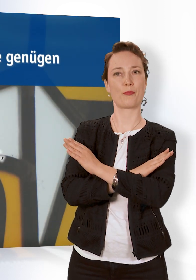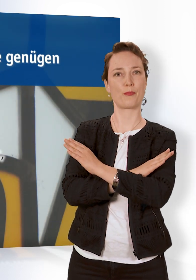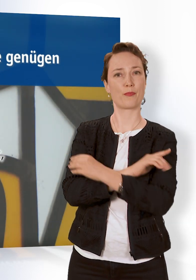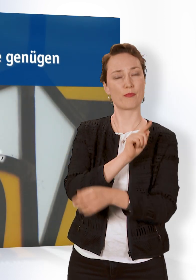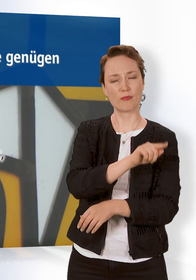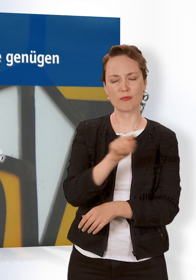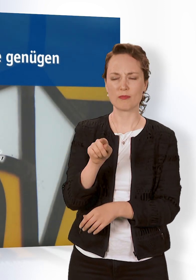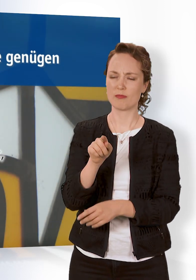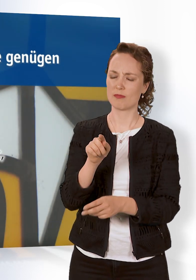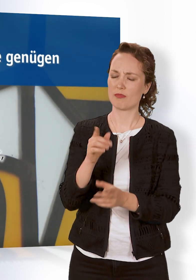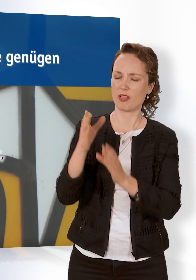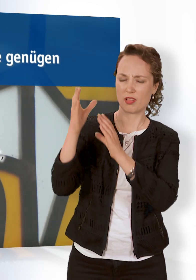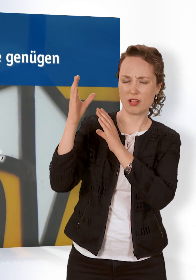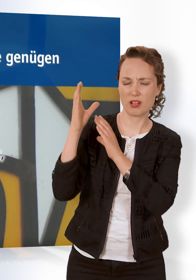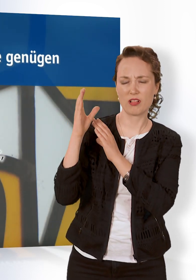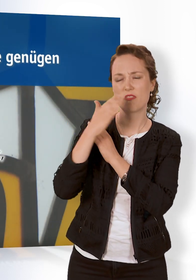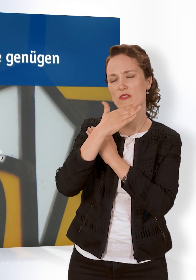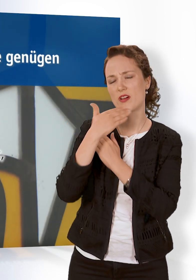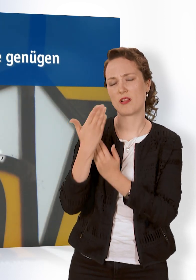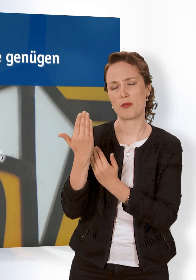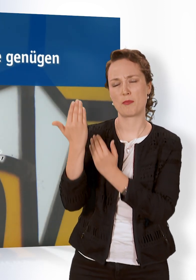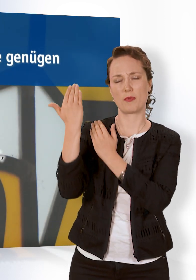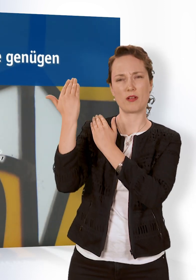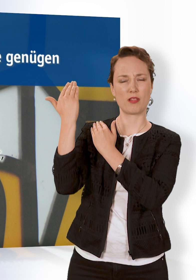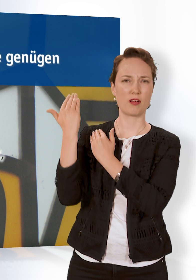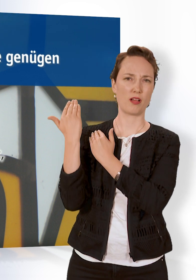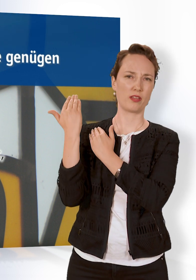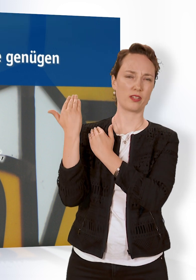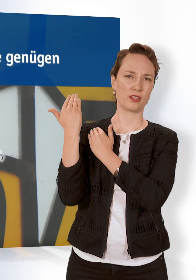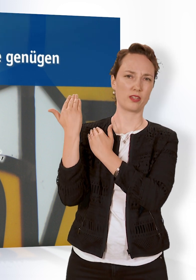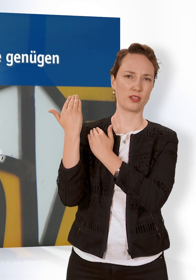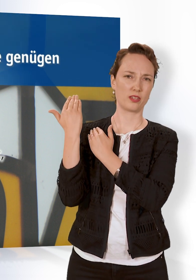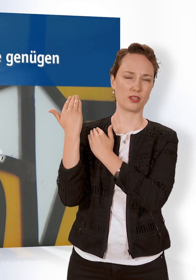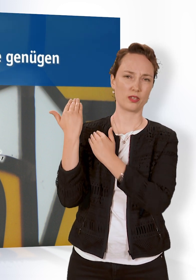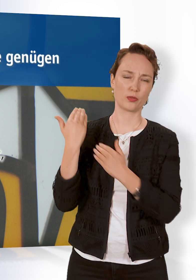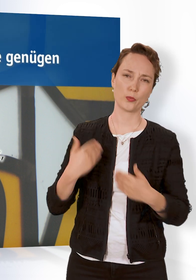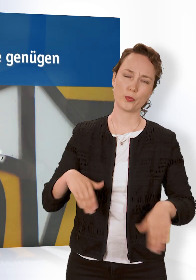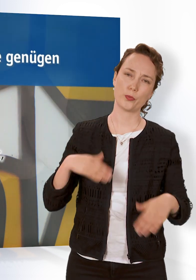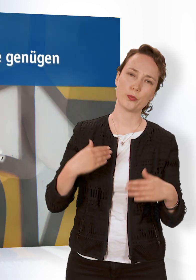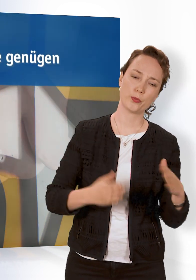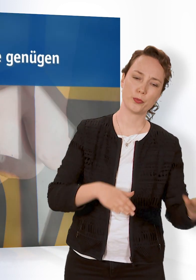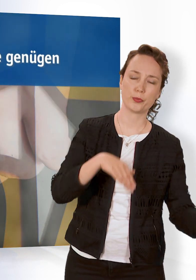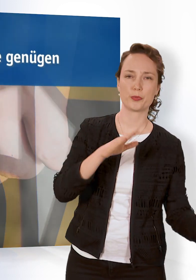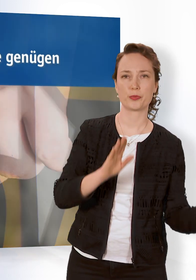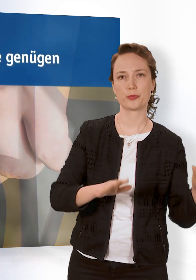in denen, die mühselig und beladen sind.